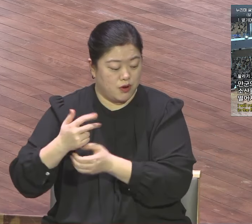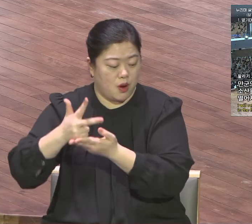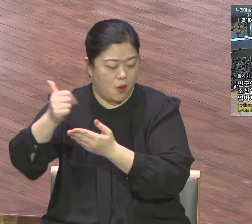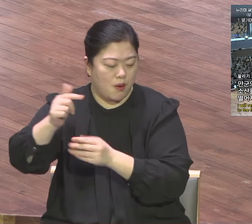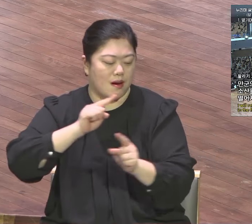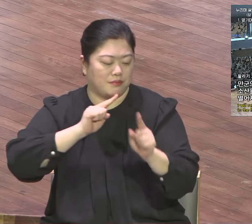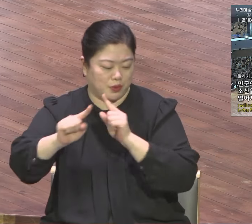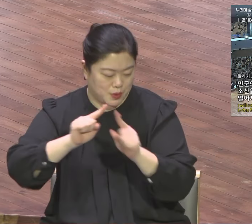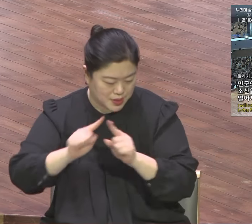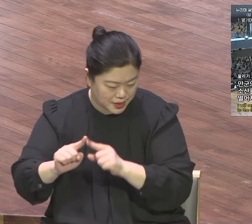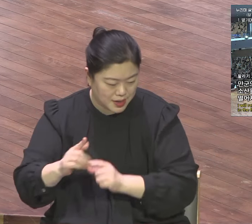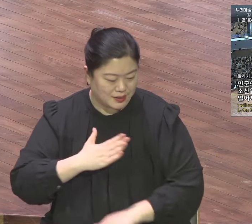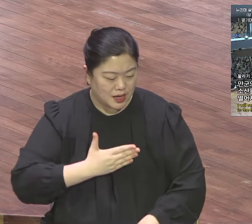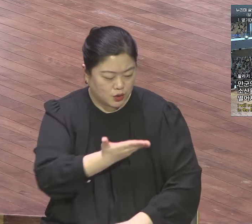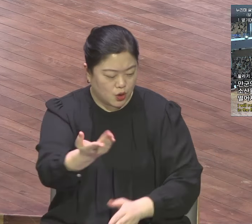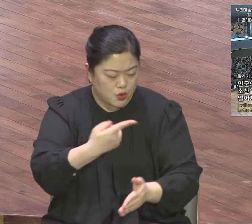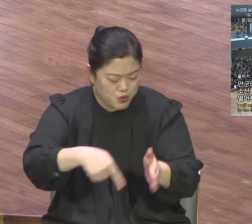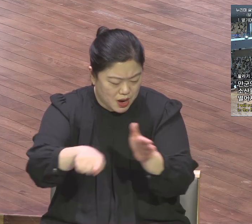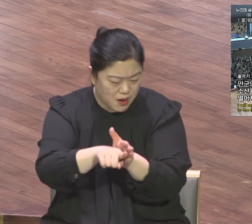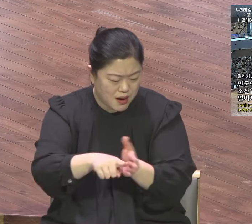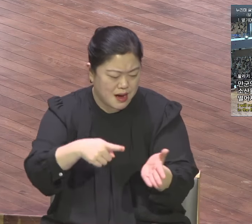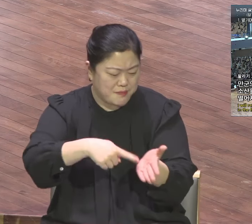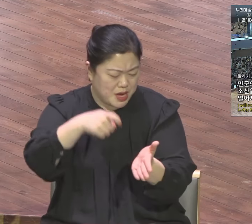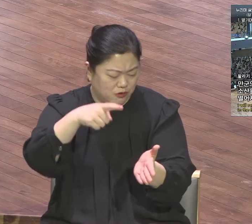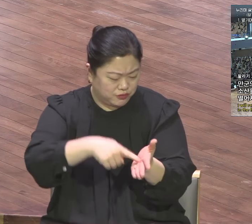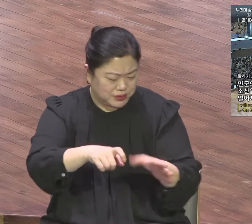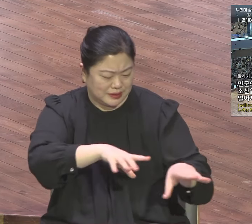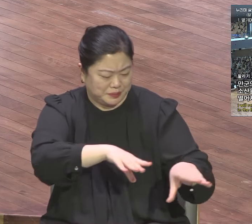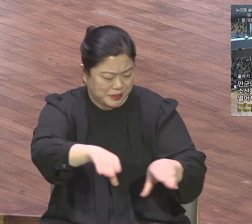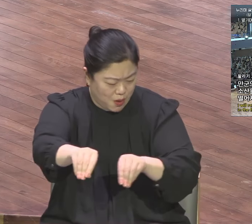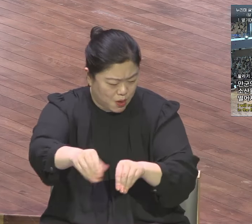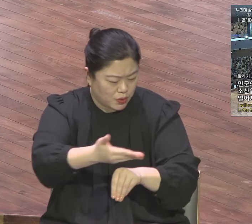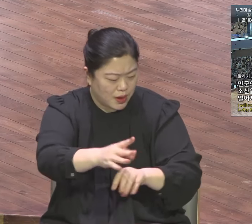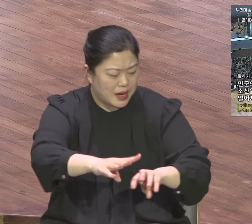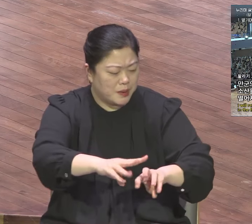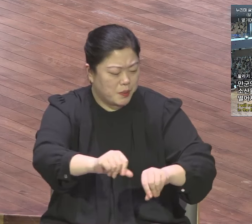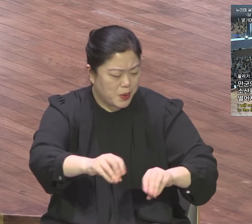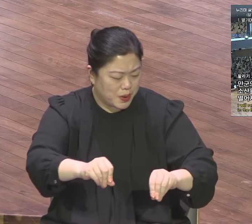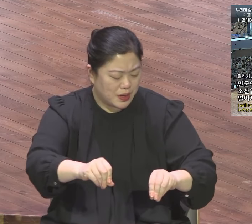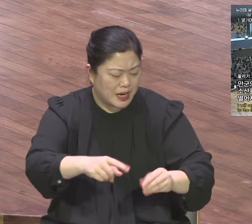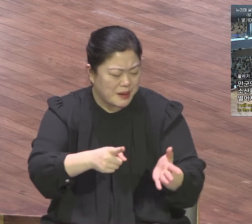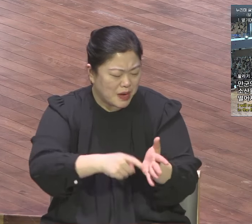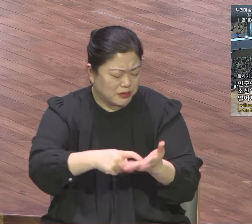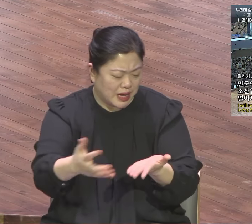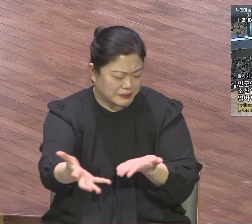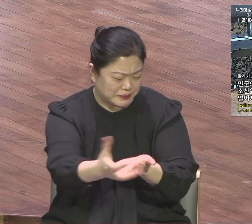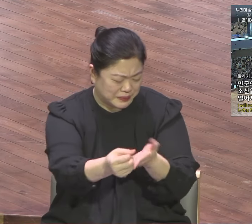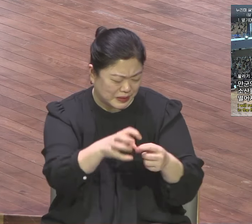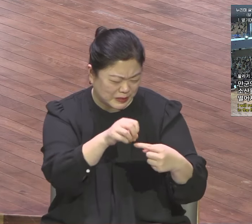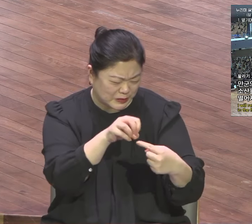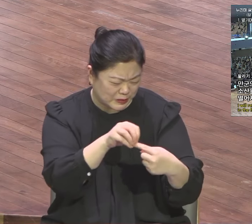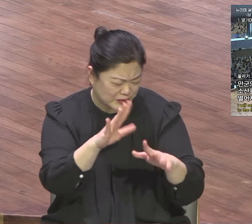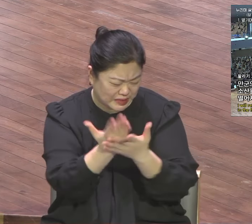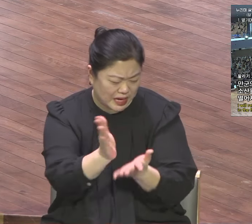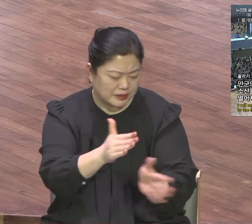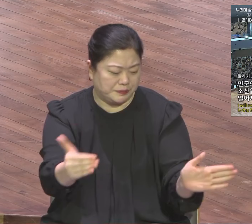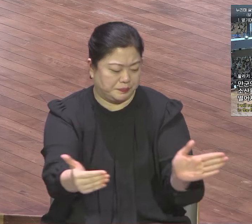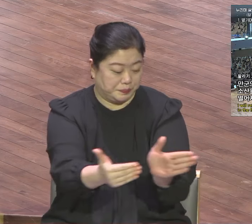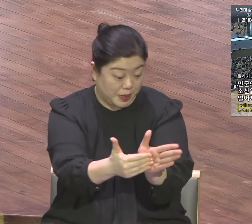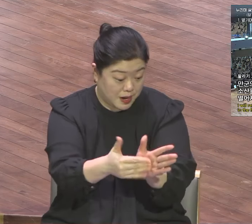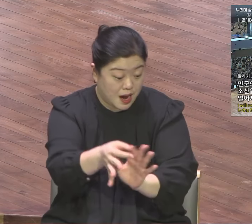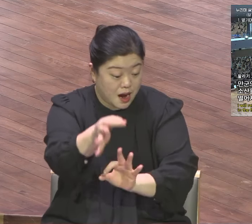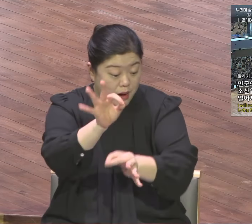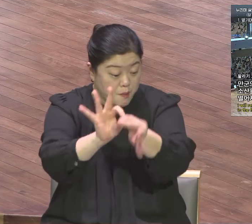이르노라. 내가 너희를 위하여 메뚜기를 금하니 너희 토지 소산을 먹어 없애지 못하게 하니 너희 밭에